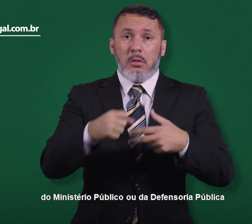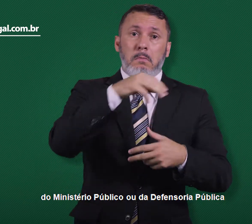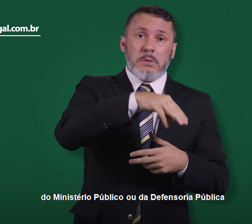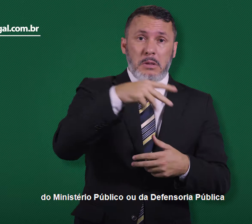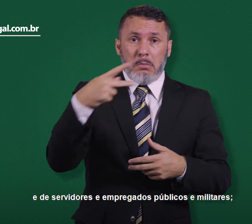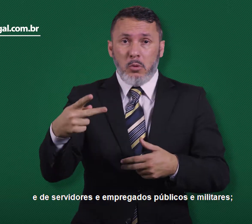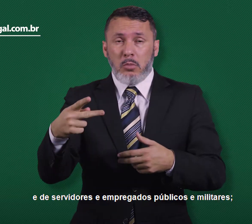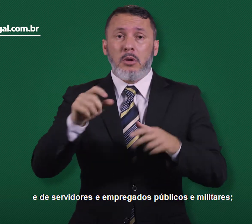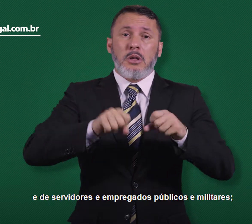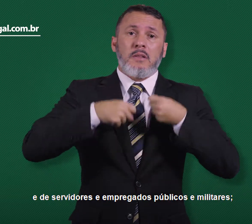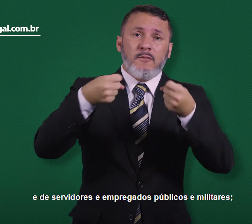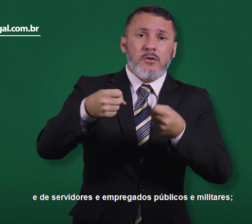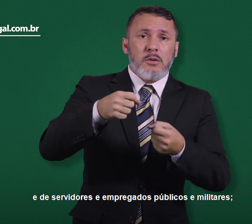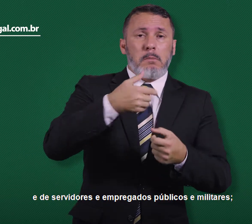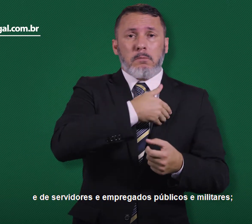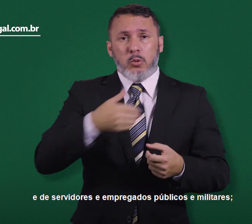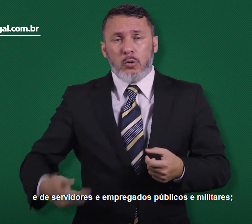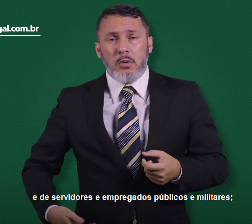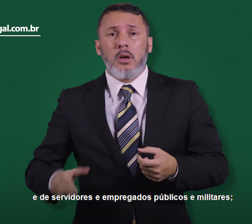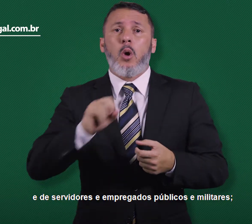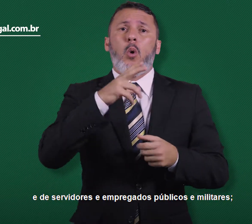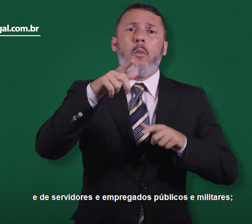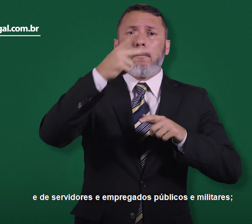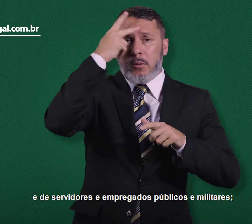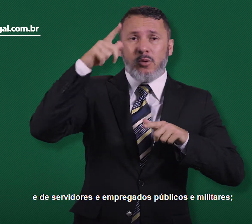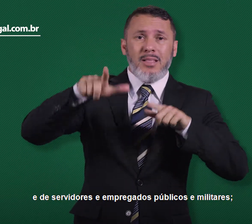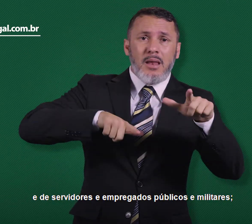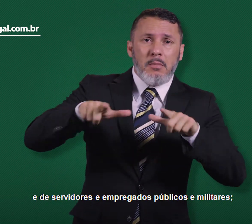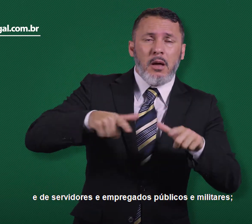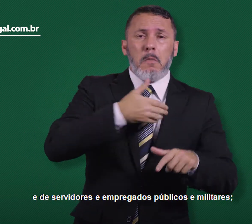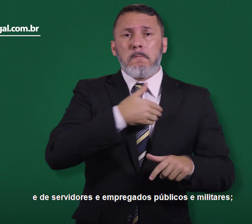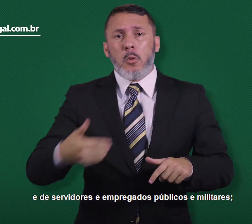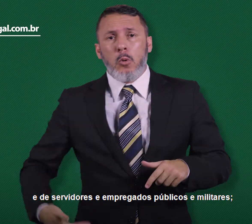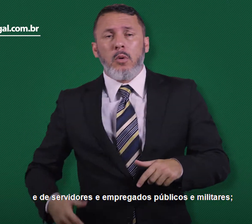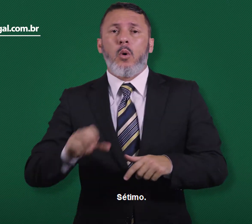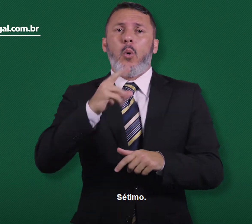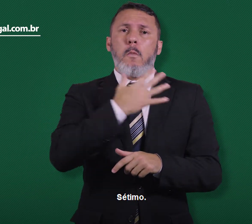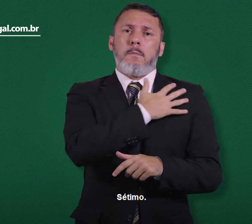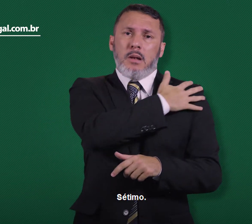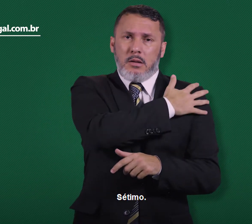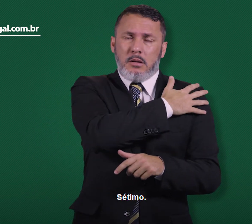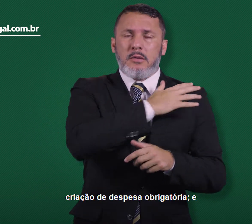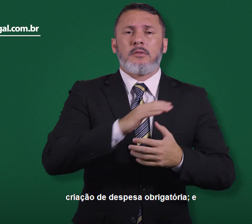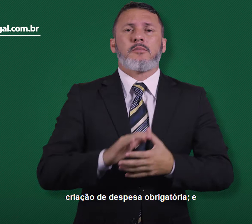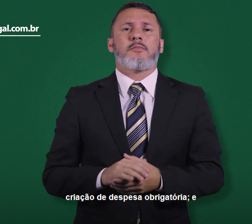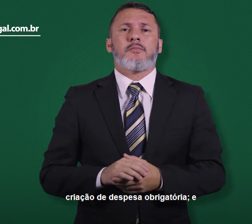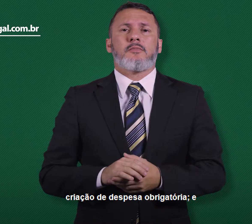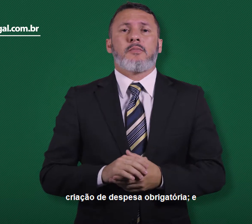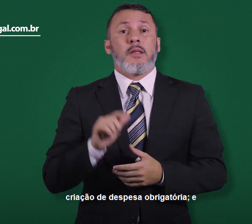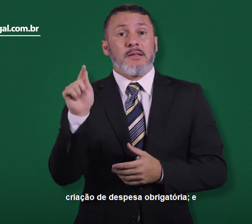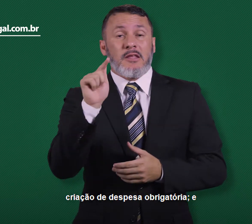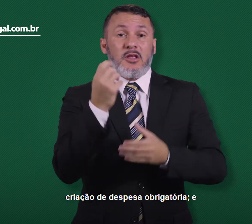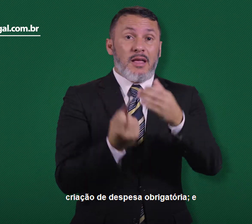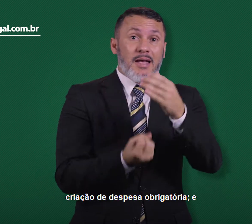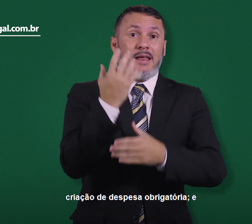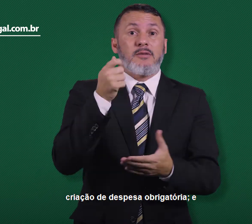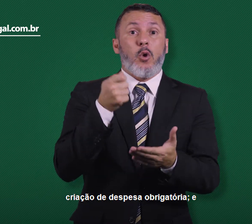Pública e de servidores e empregados públicos e militares. Sétimo, criação de despesa obrigatória